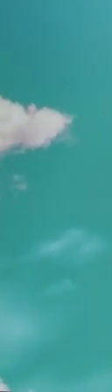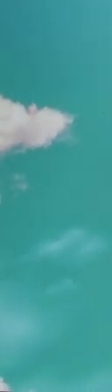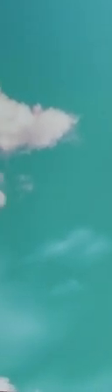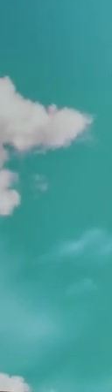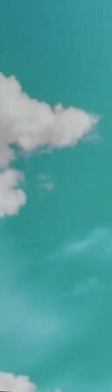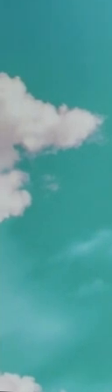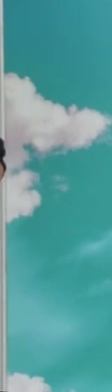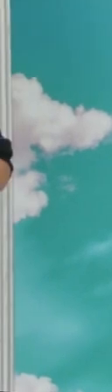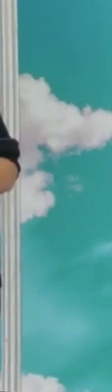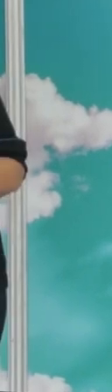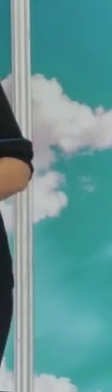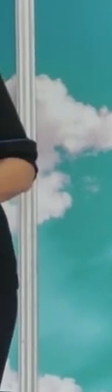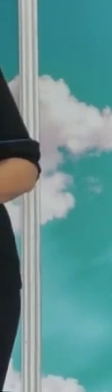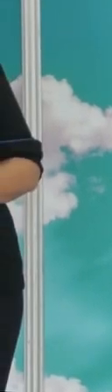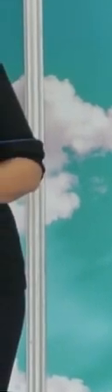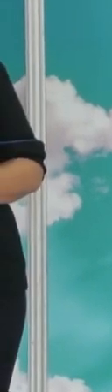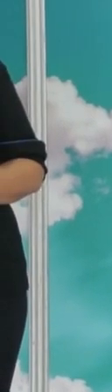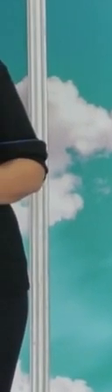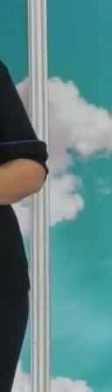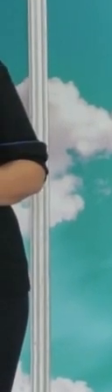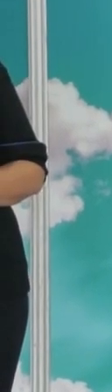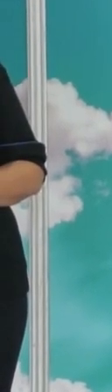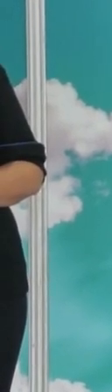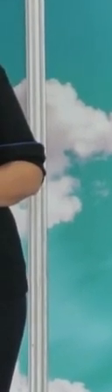Bien, ¡tin!